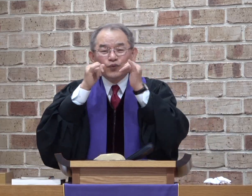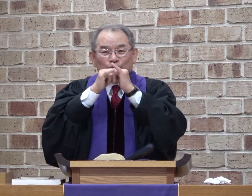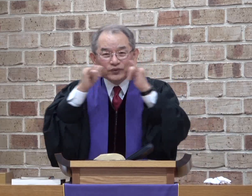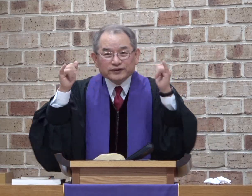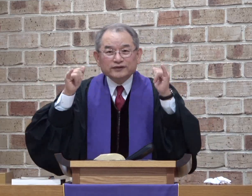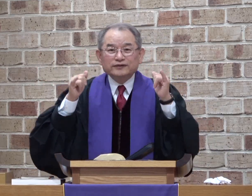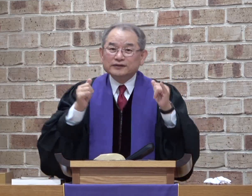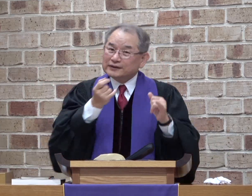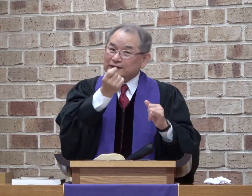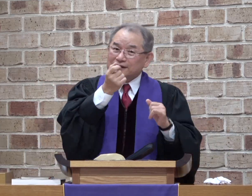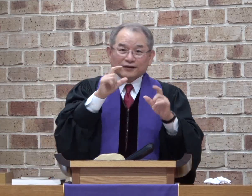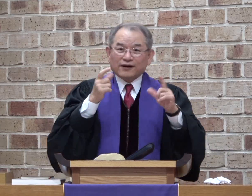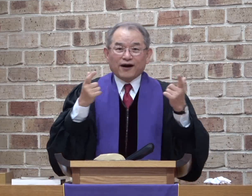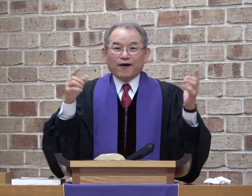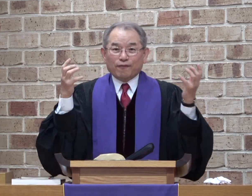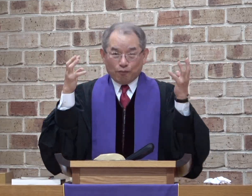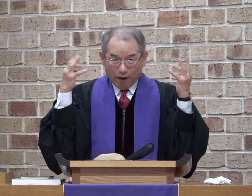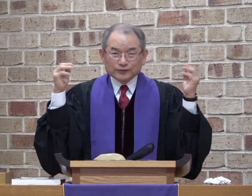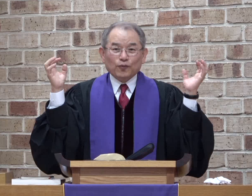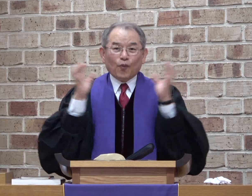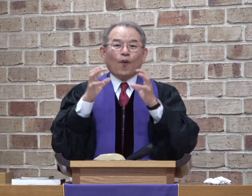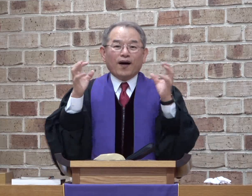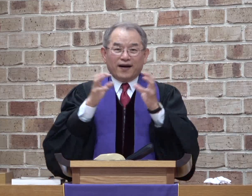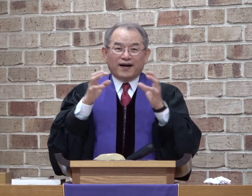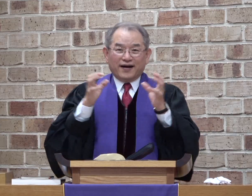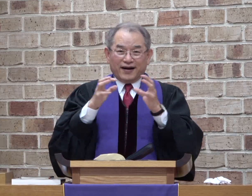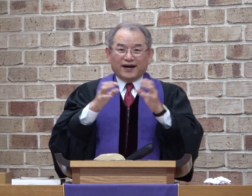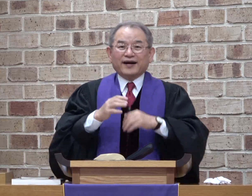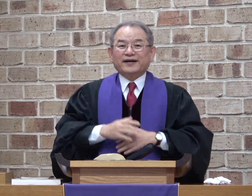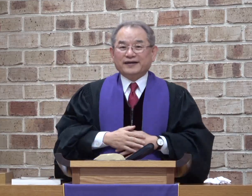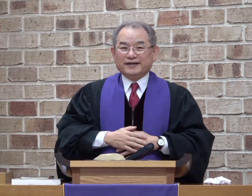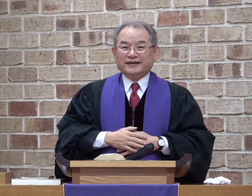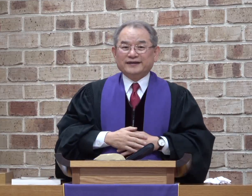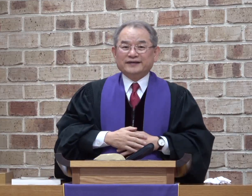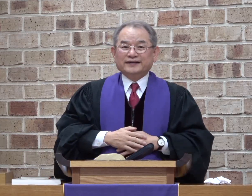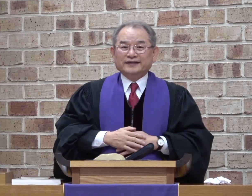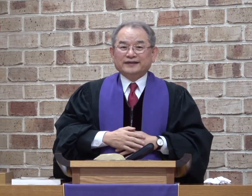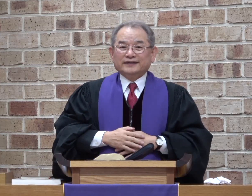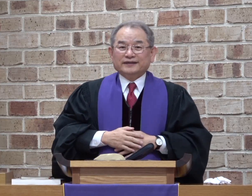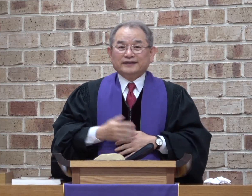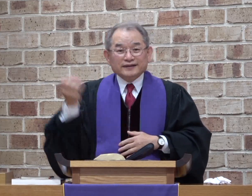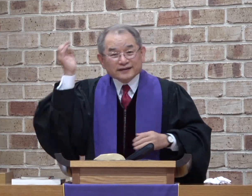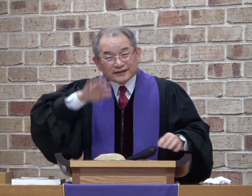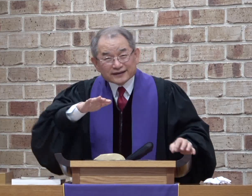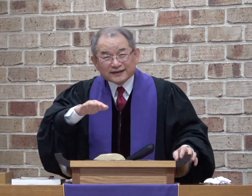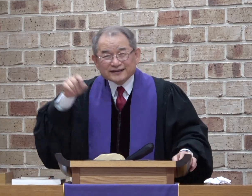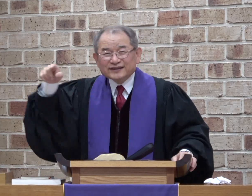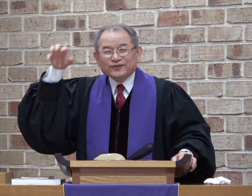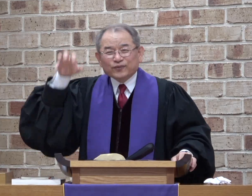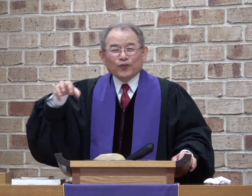그때 많이 농아인들이 모였습니다. 그런데 그곳도